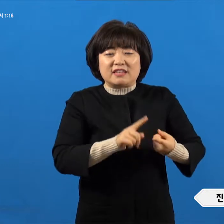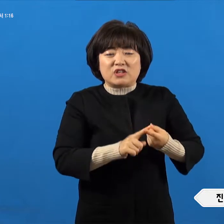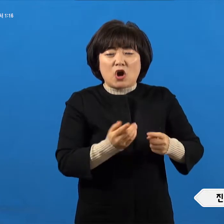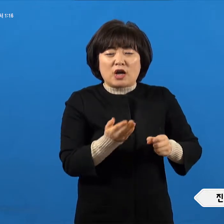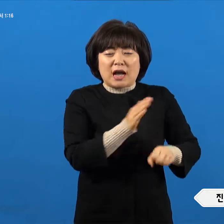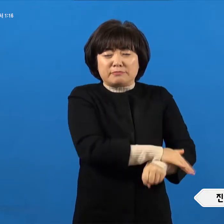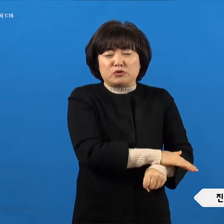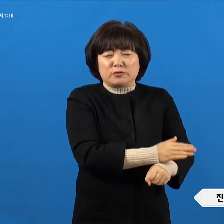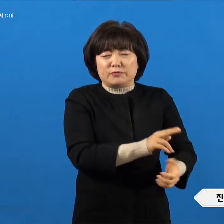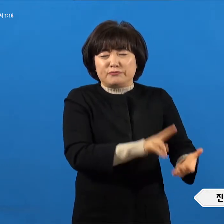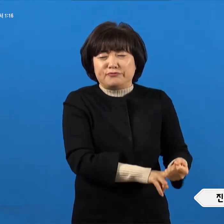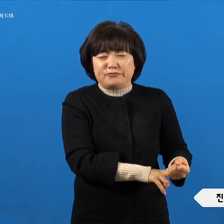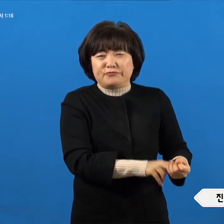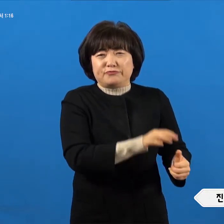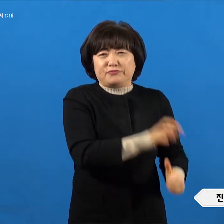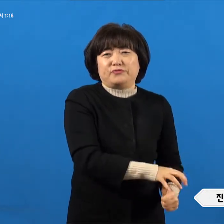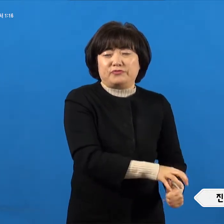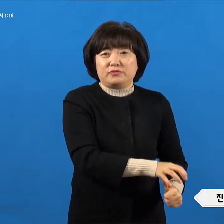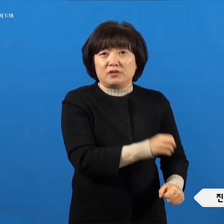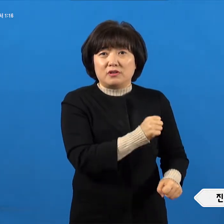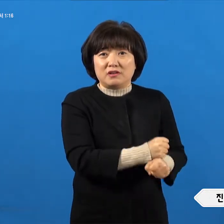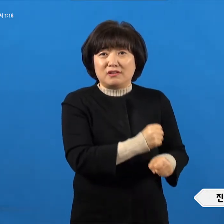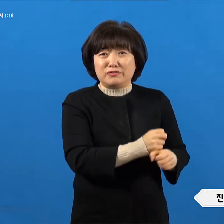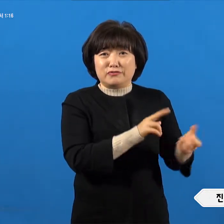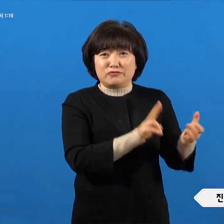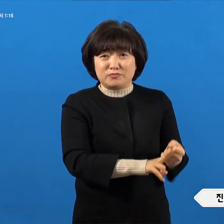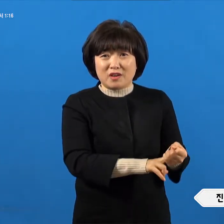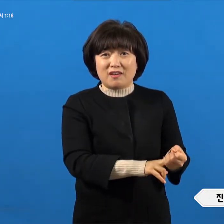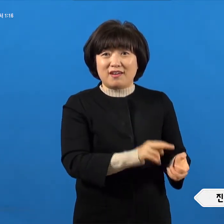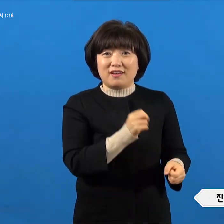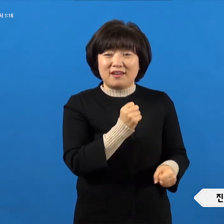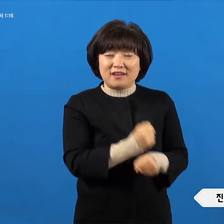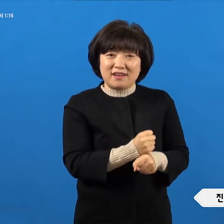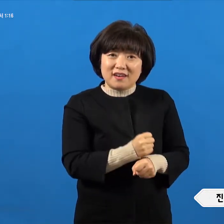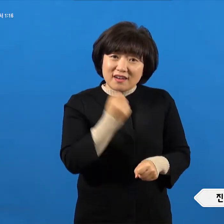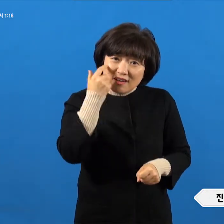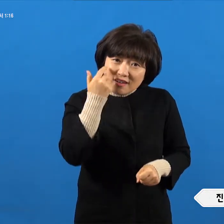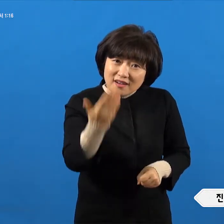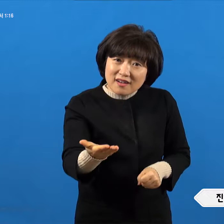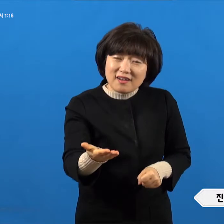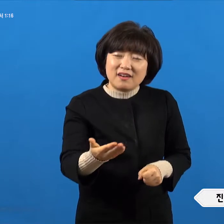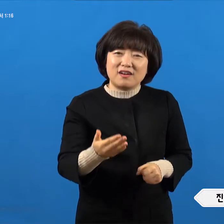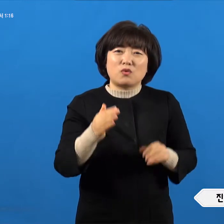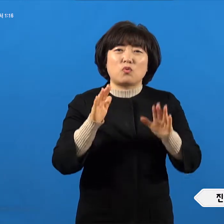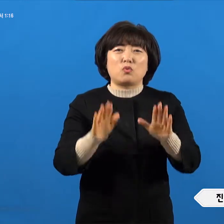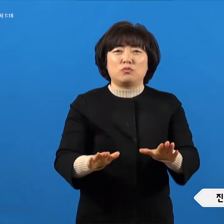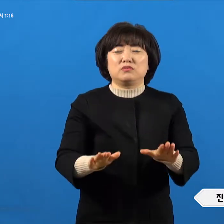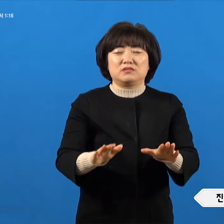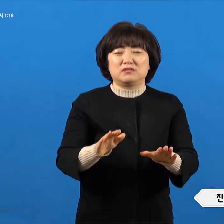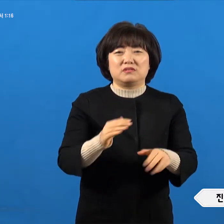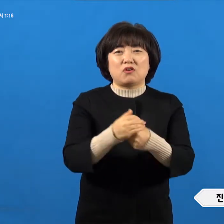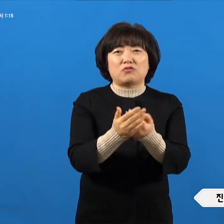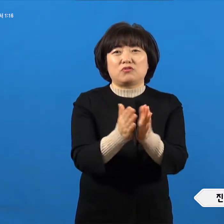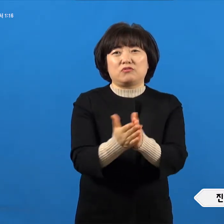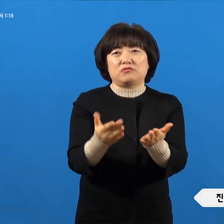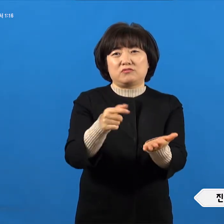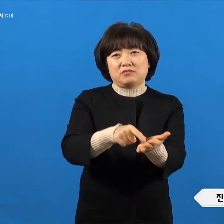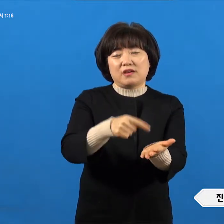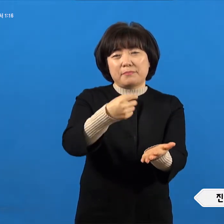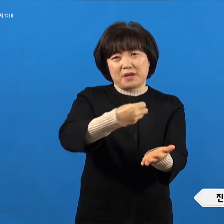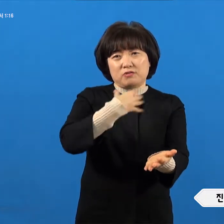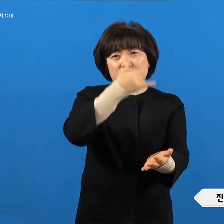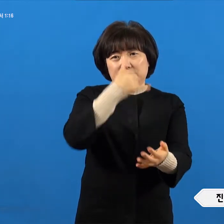않은지, 침묵하고 있지는 않은지, 숨기고 있지는 않은지 오늘 성경은 여러분과 저에게 말씀합니다.